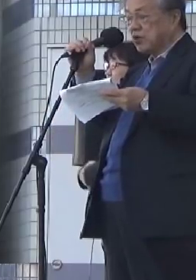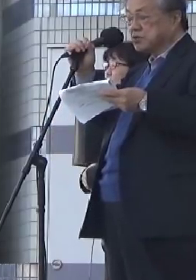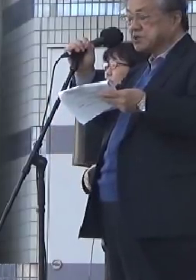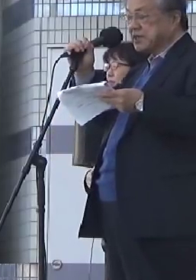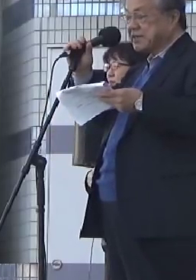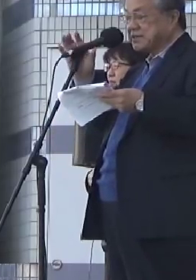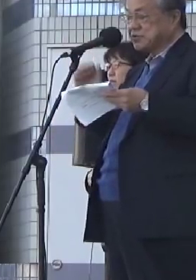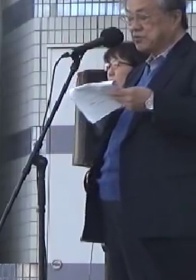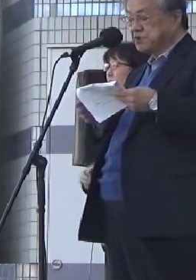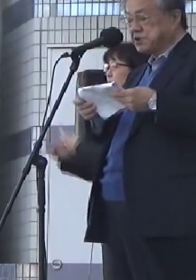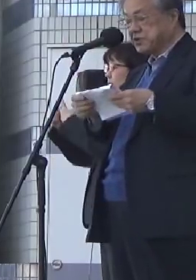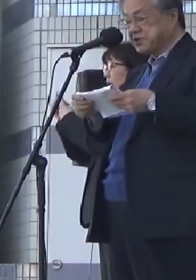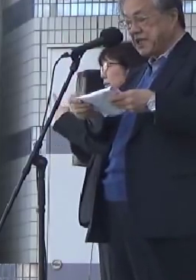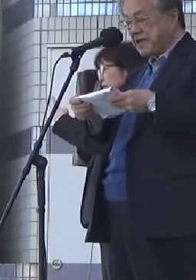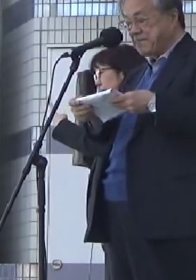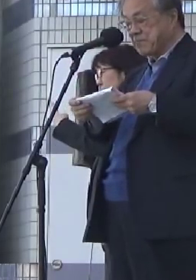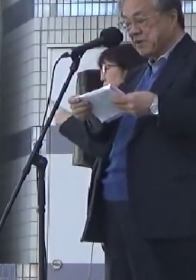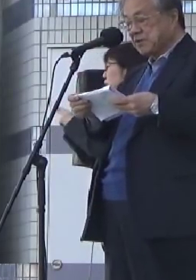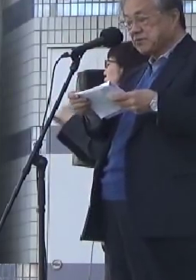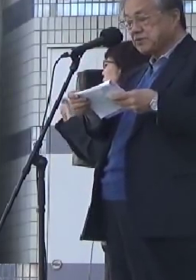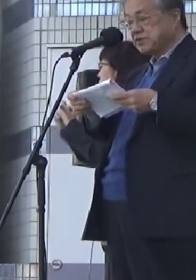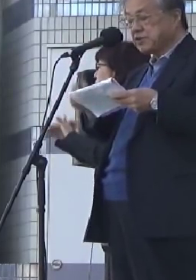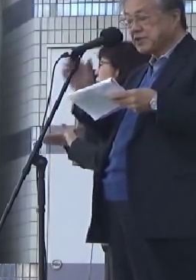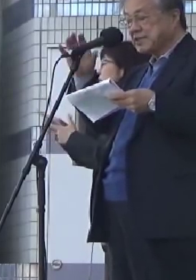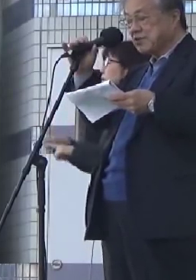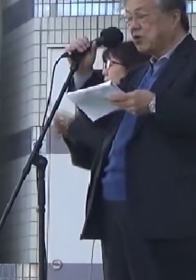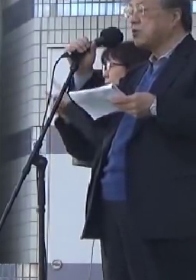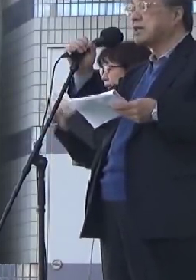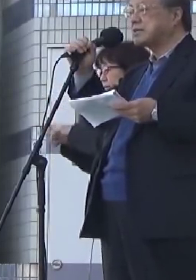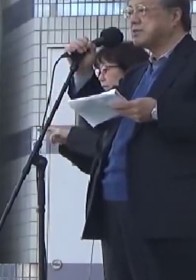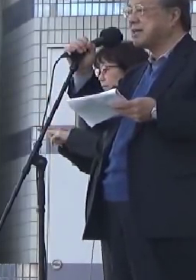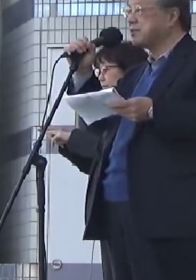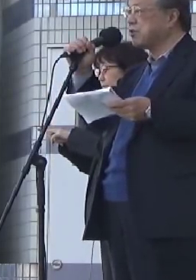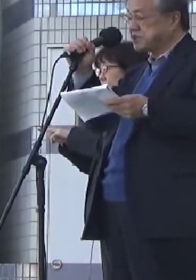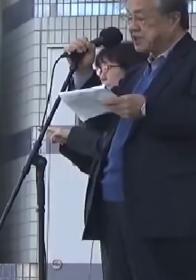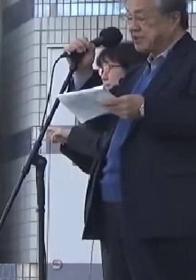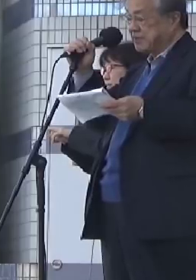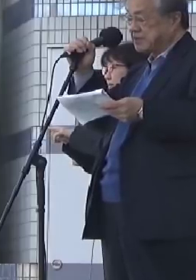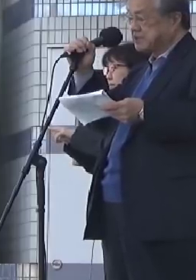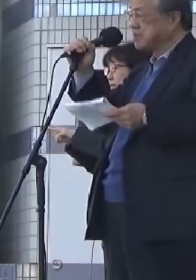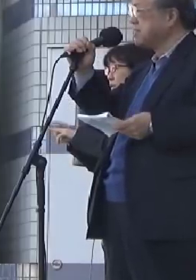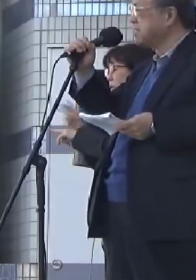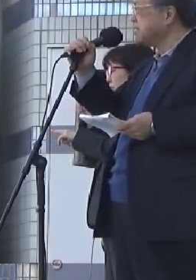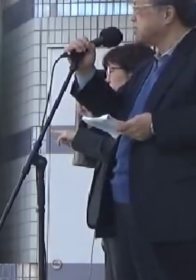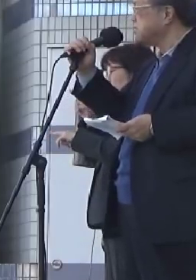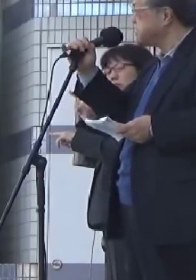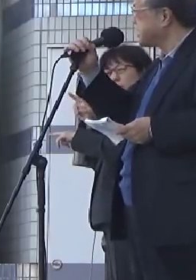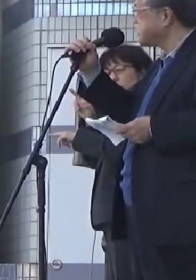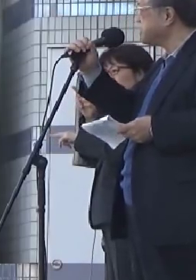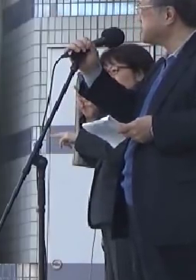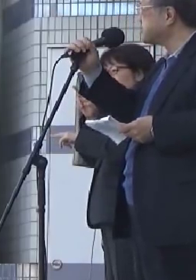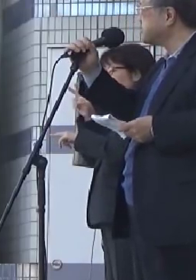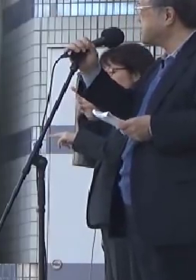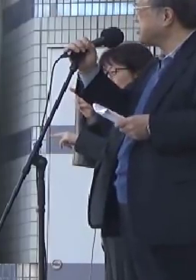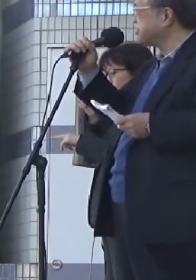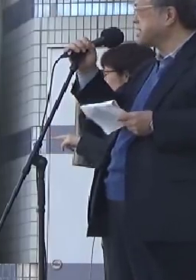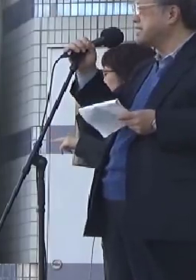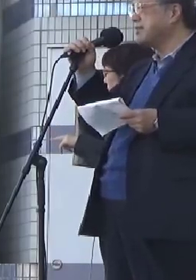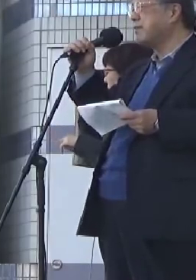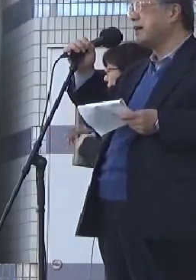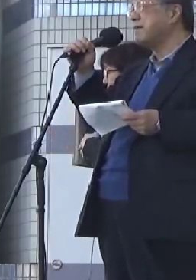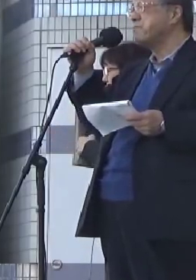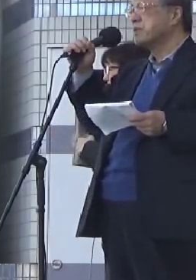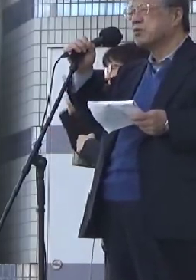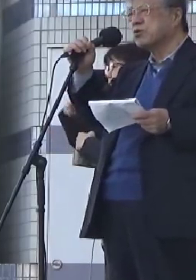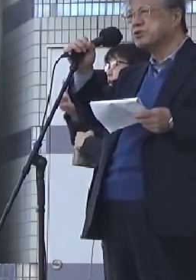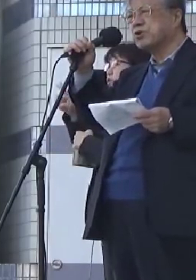国民の生活を無視をして軍事予算の拡大をしています。2019年度予